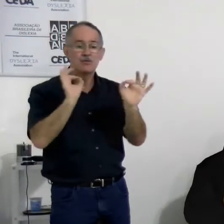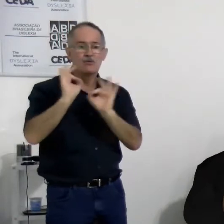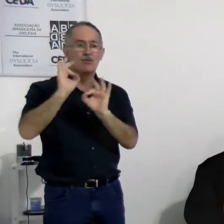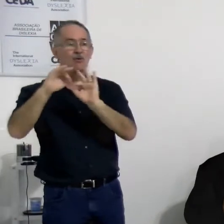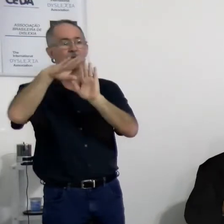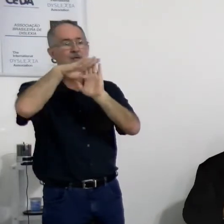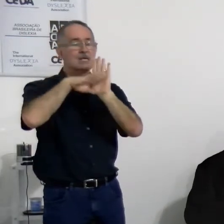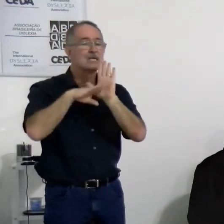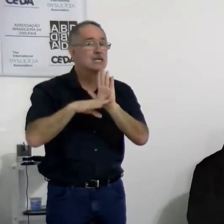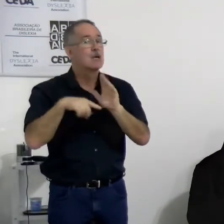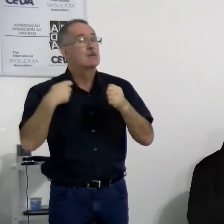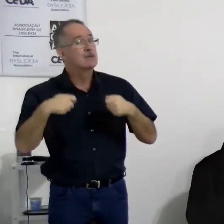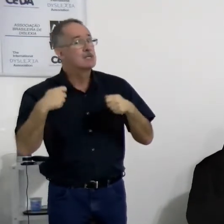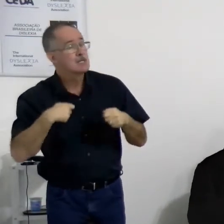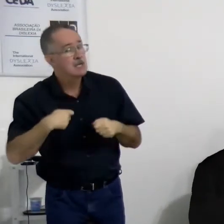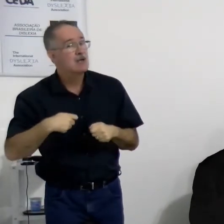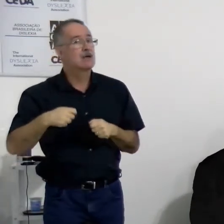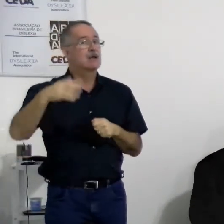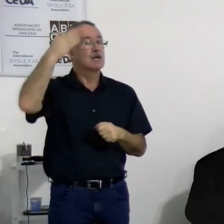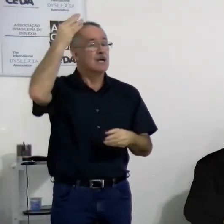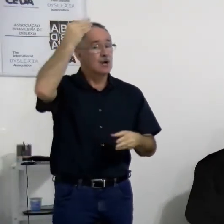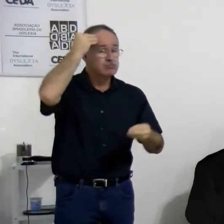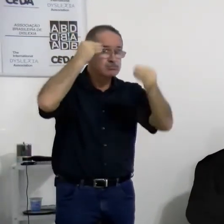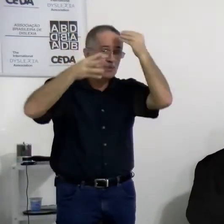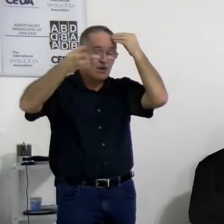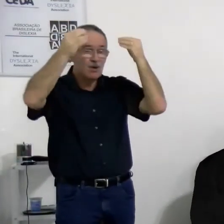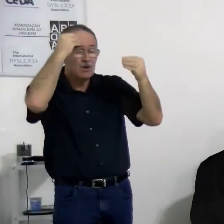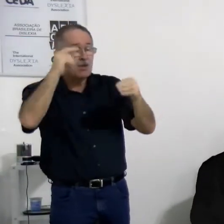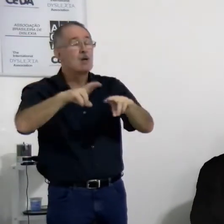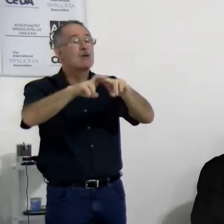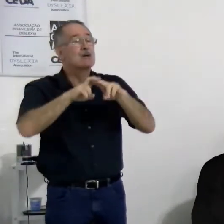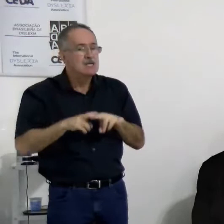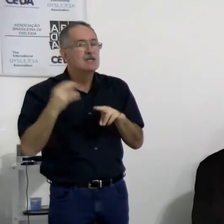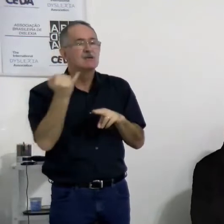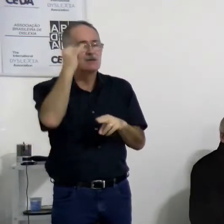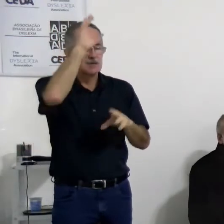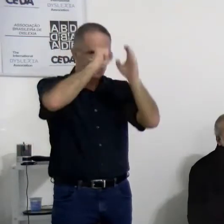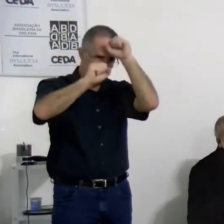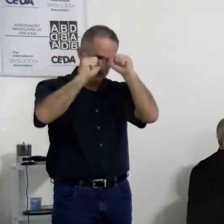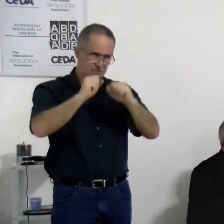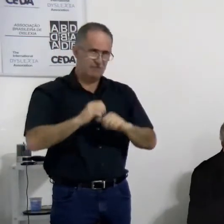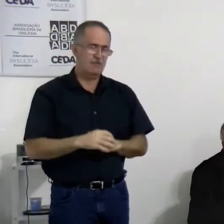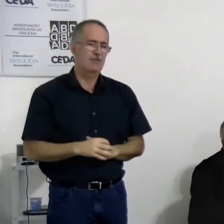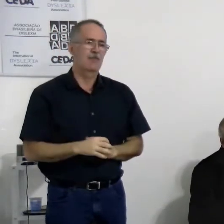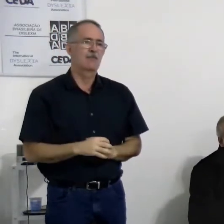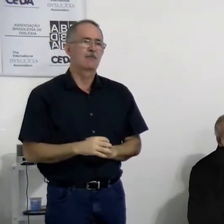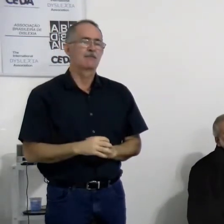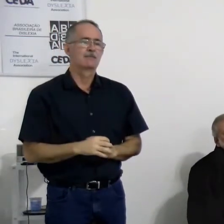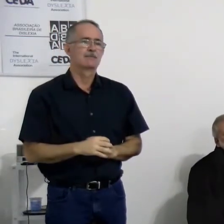tinha então que obter grandes resultados. Estava muito envolvido e isso possibilitou com que ele aprendesse muito. So